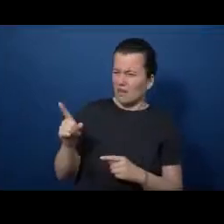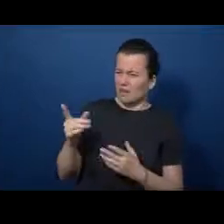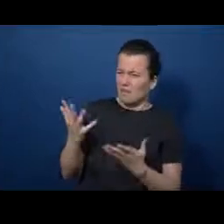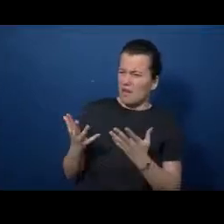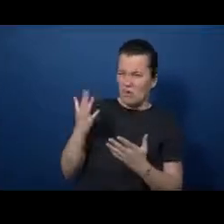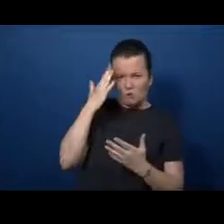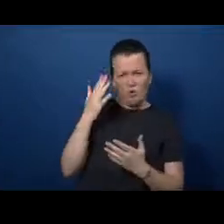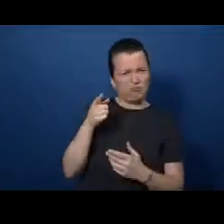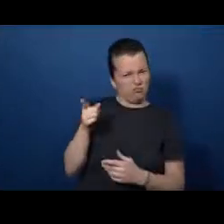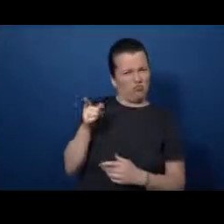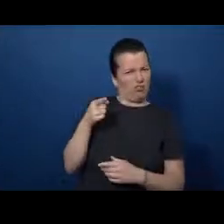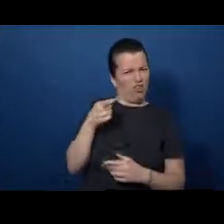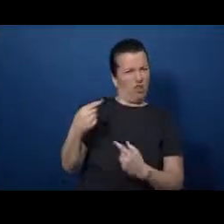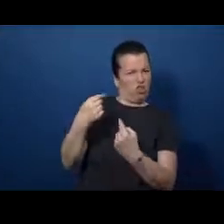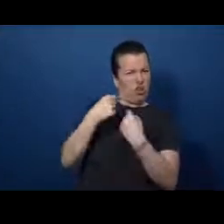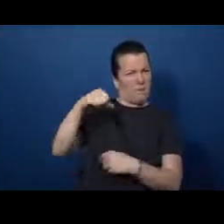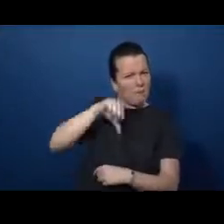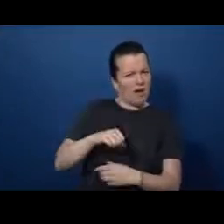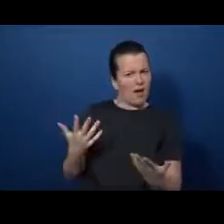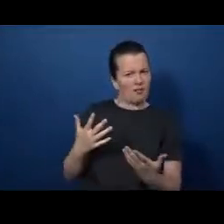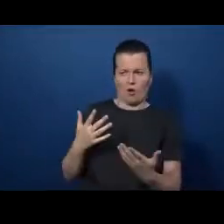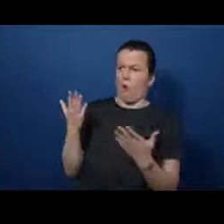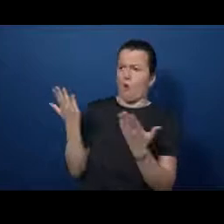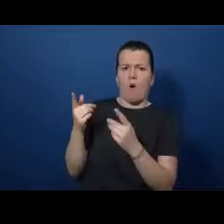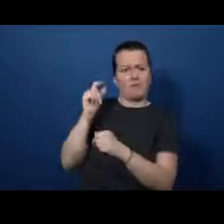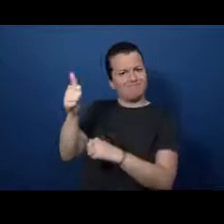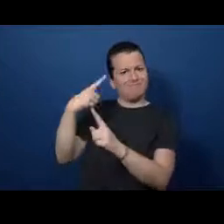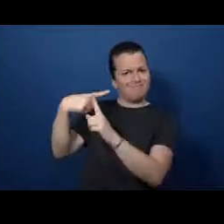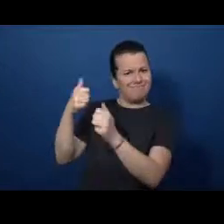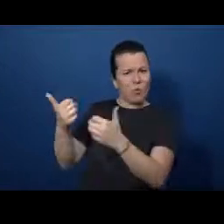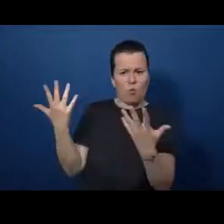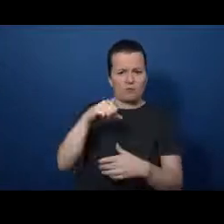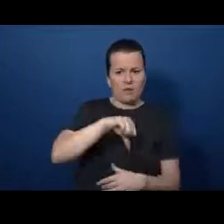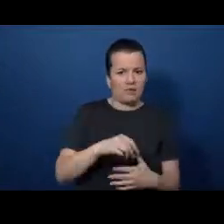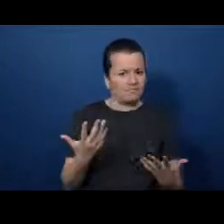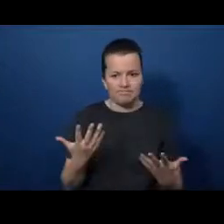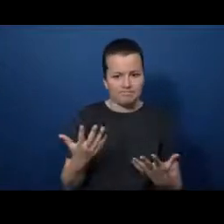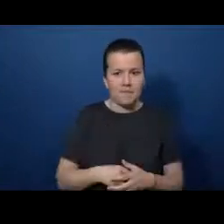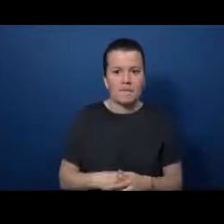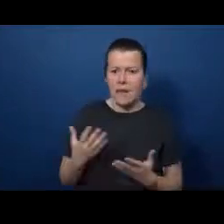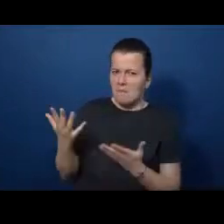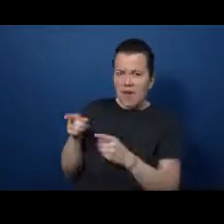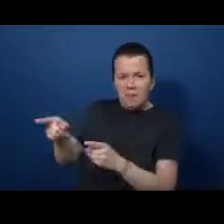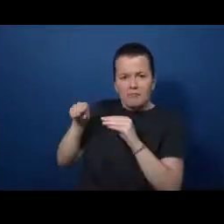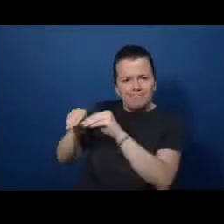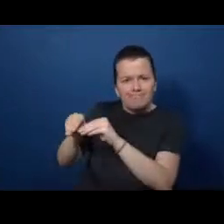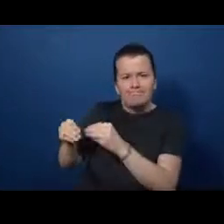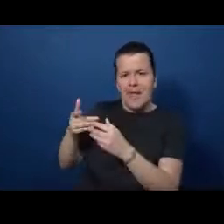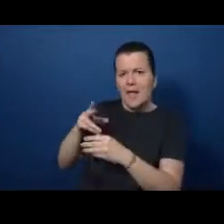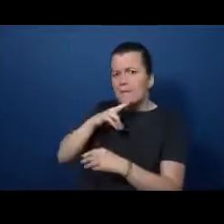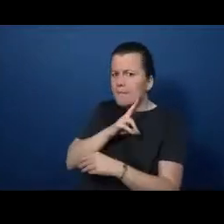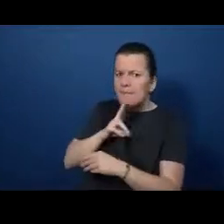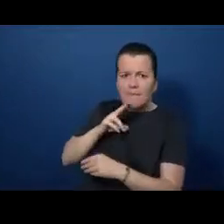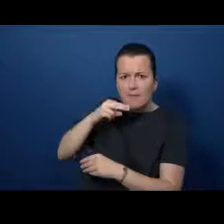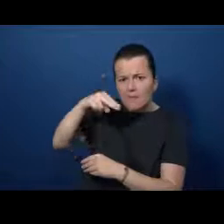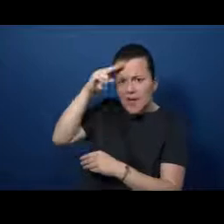至在一定程度上可以承担一定的法律责任。为什么还能说出这样的话呢？我认为究其原因，可能是在家庭教育的缺失上。也就是